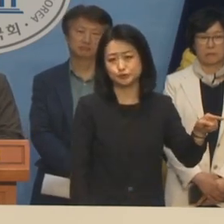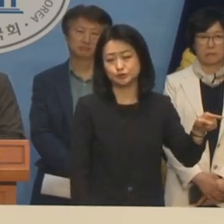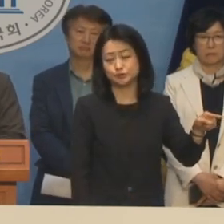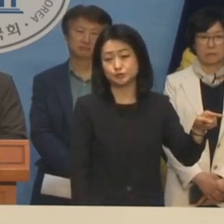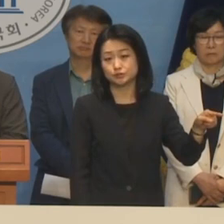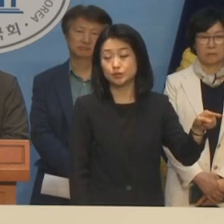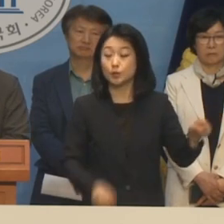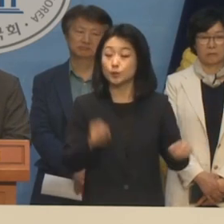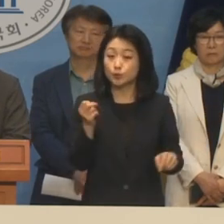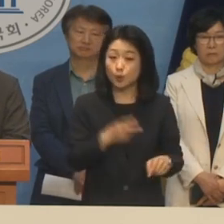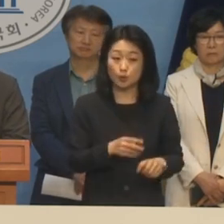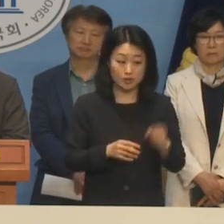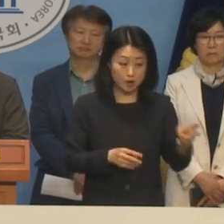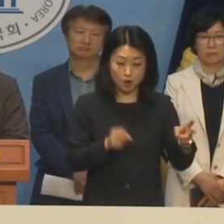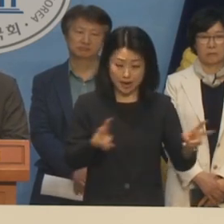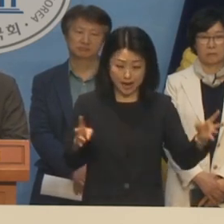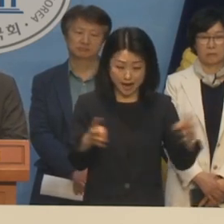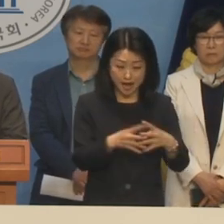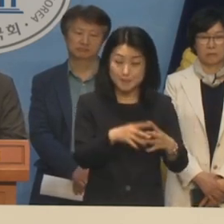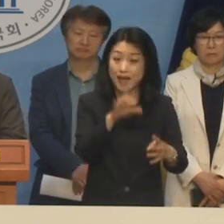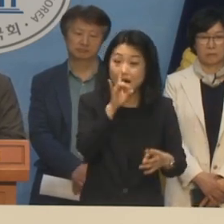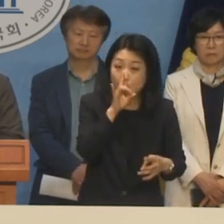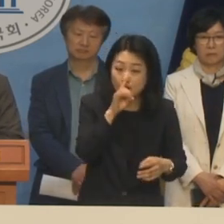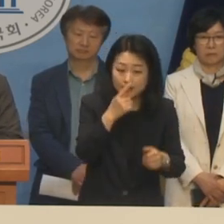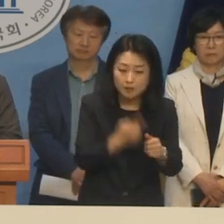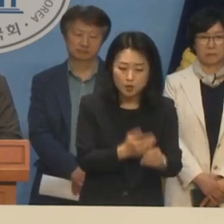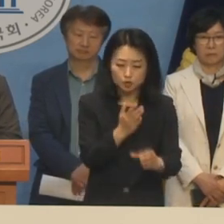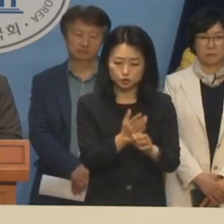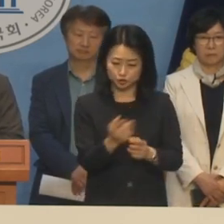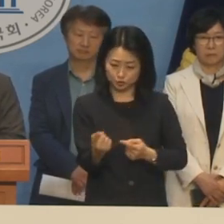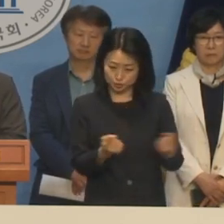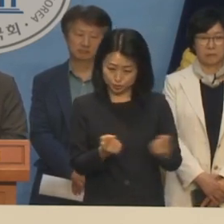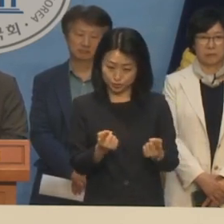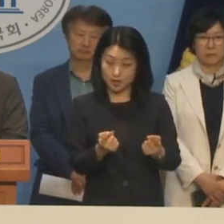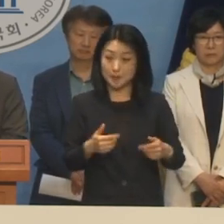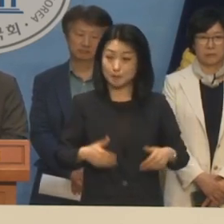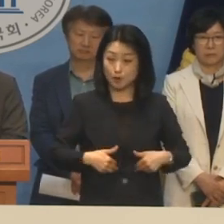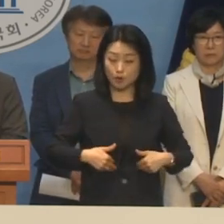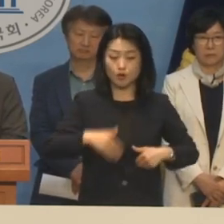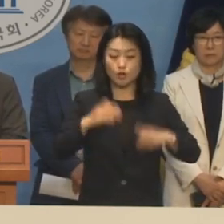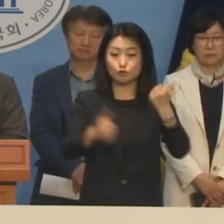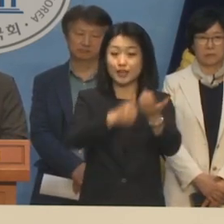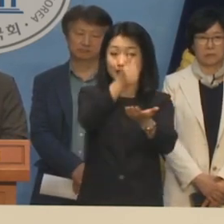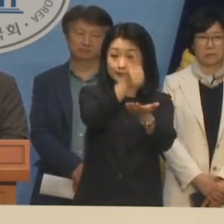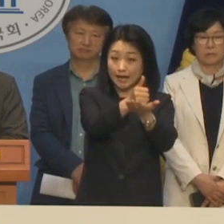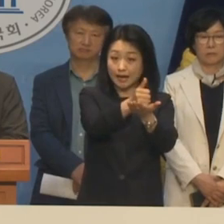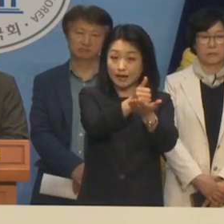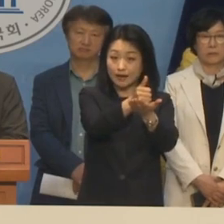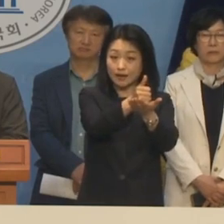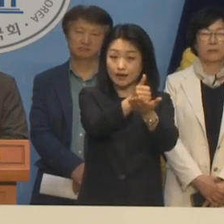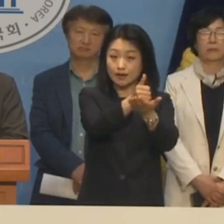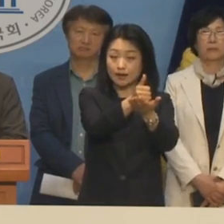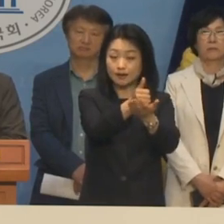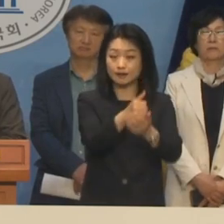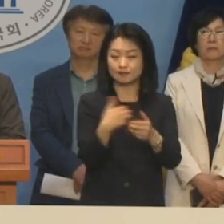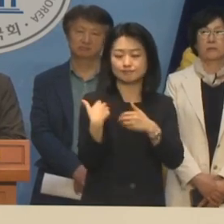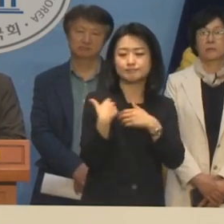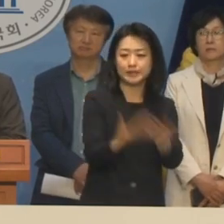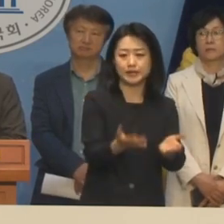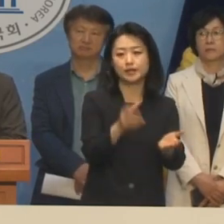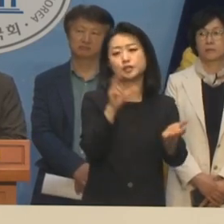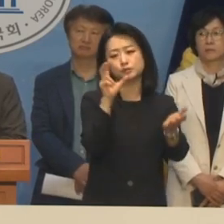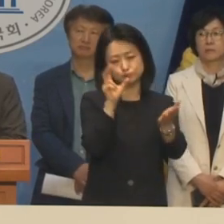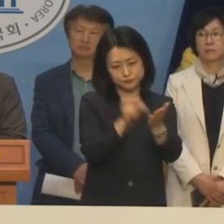것은 여야가 이렇게 합의를 못하고 있으면 그를 적극적으로 중재해야 할 책임이 있는 김진표 의장이 이러한 책임을